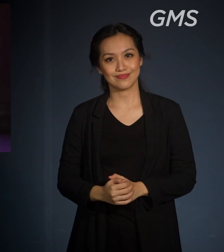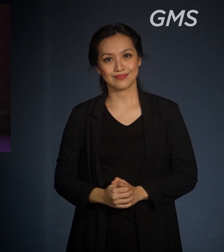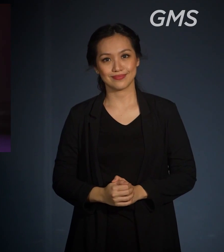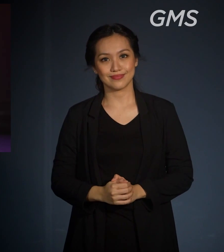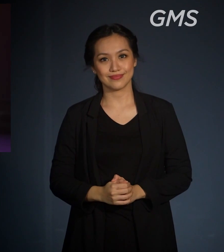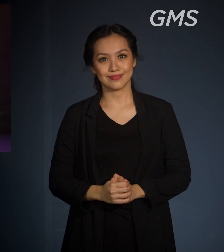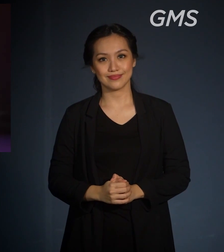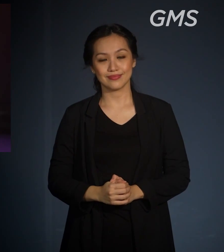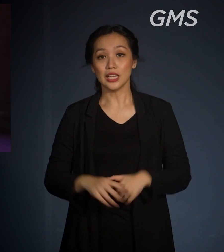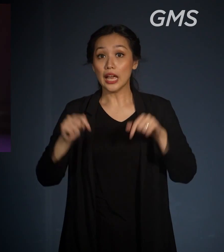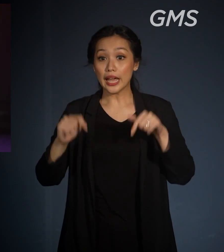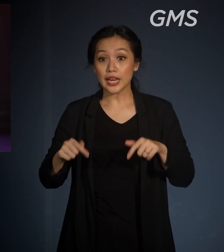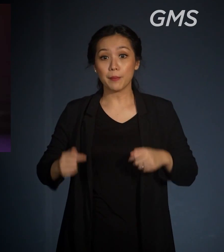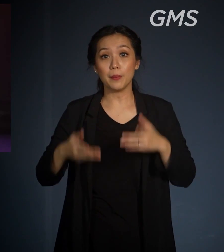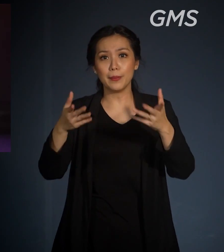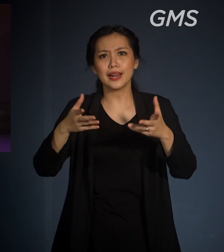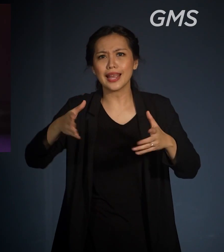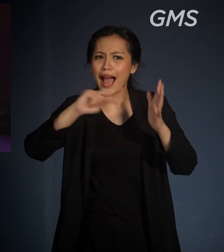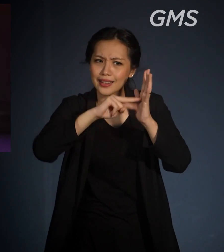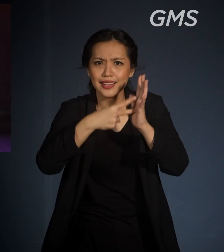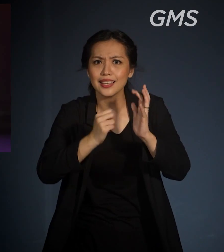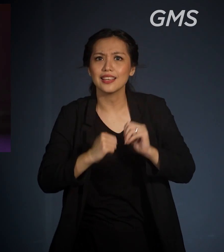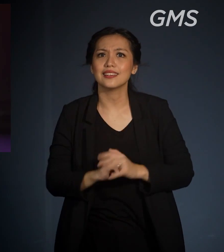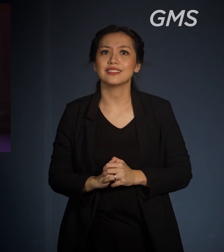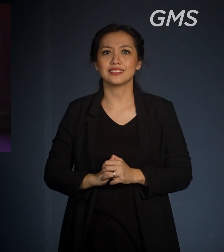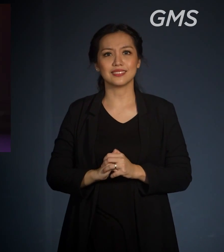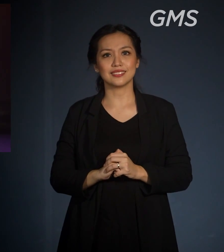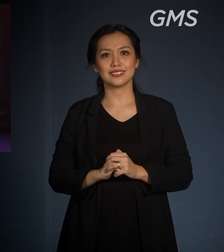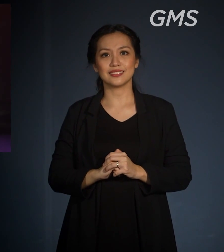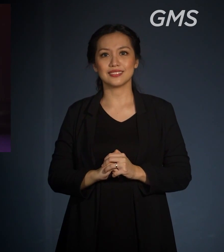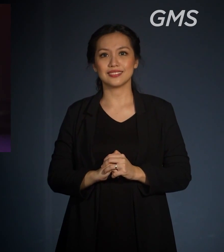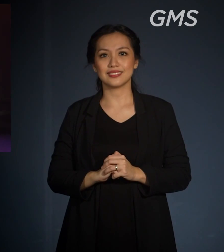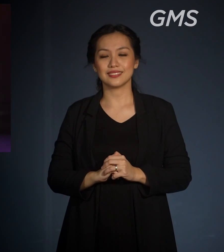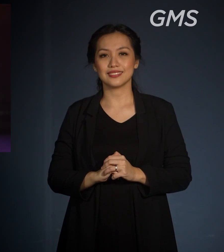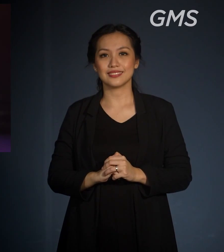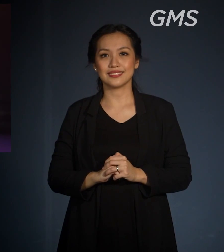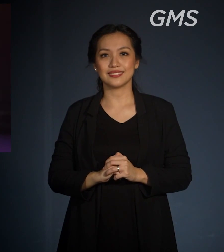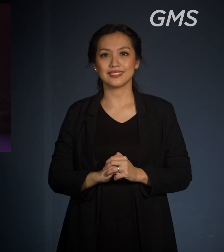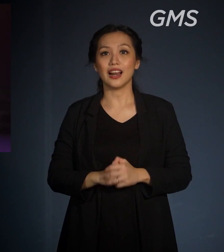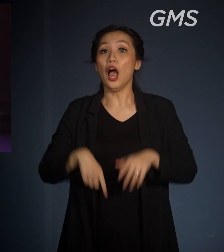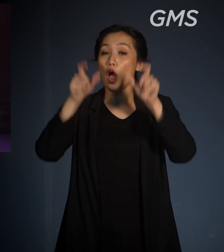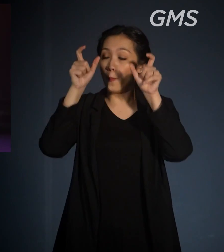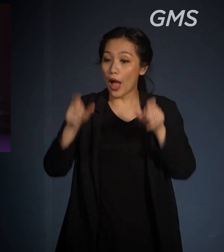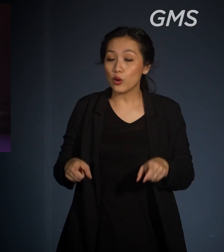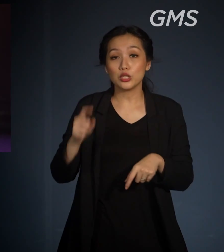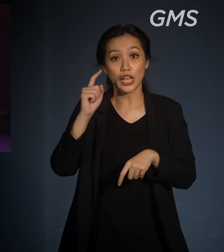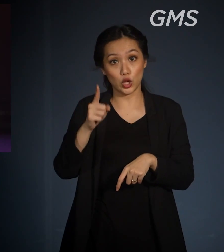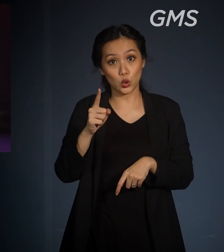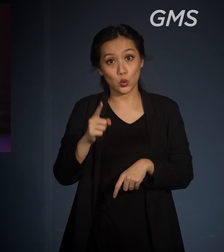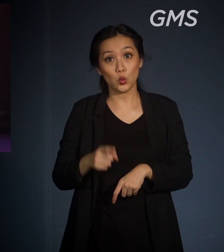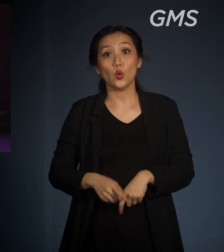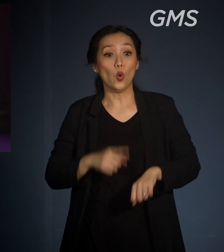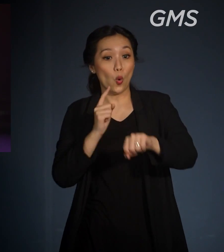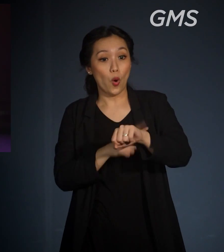Dan ini memberi pewahyuan, saudara. Ya, bahwa manusia itu ketika dia diciptakan, memang Tuhan itu